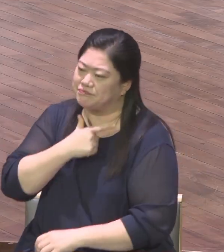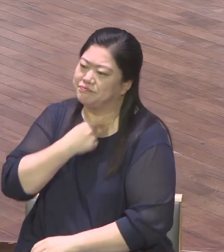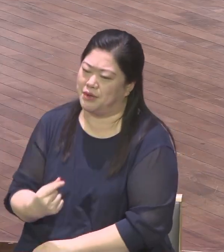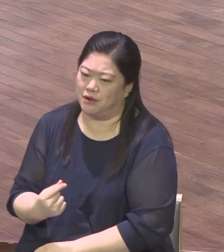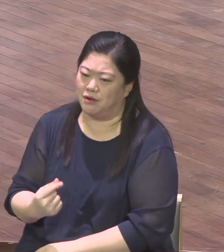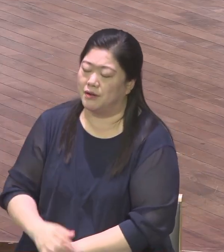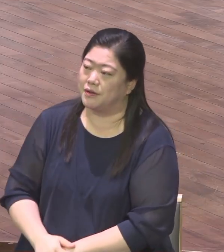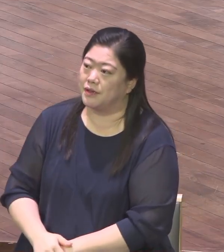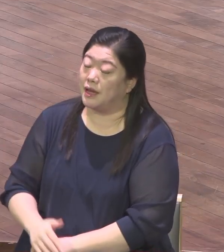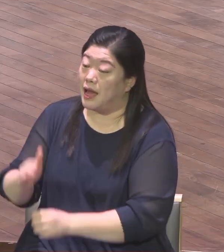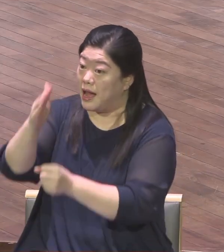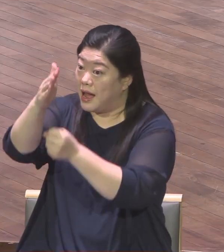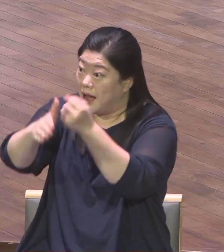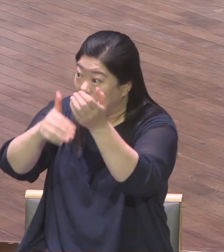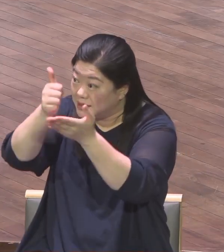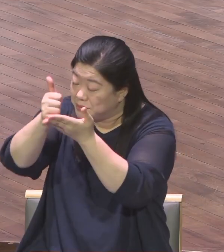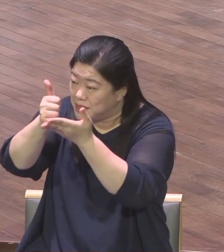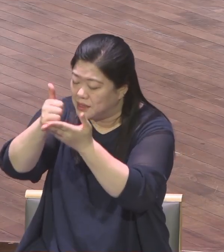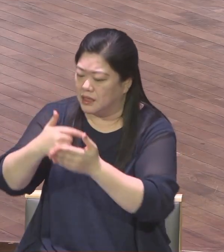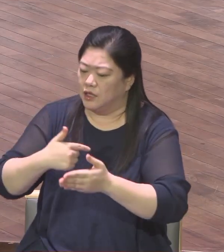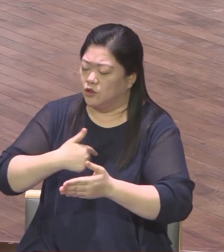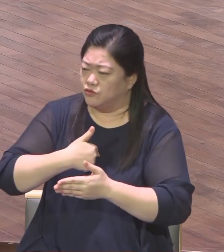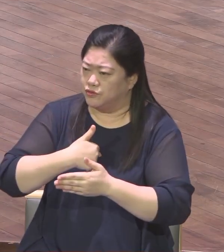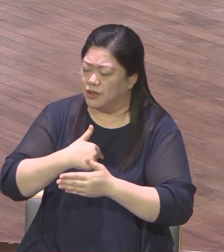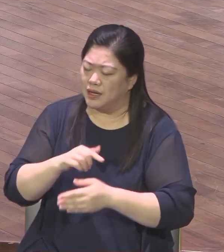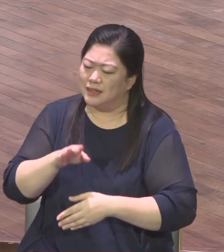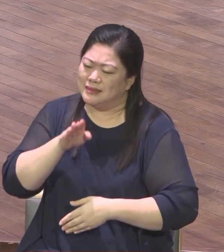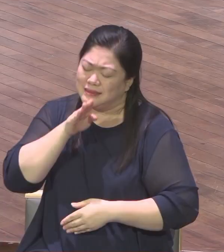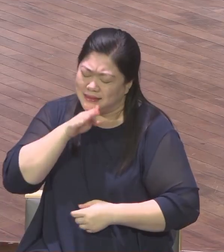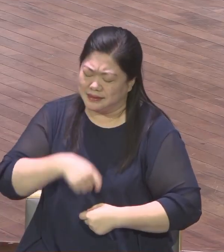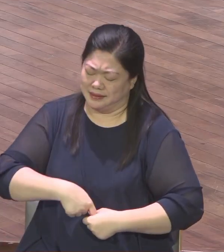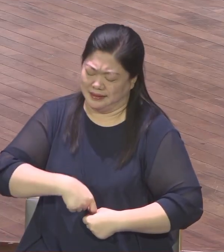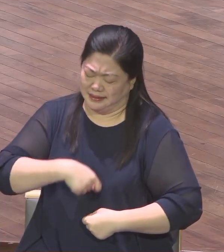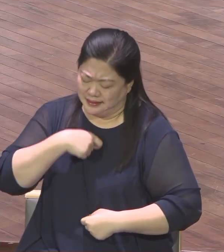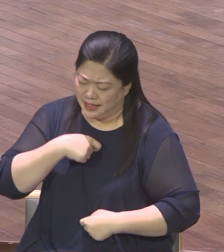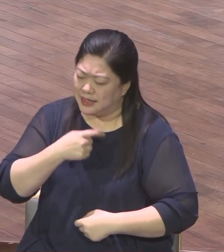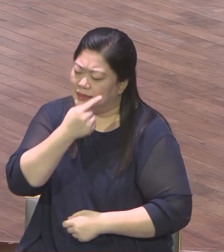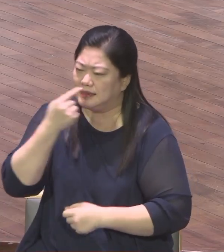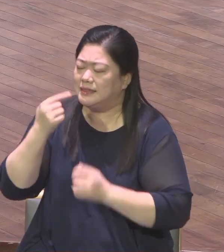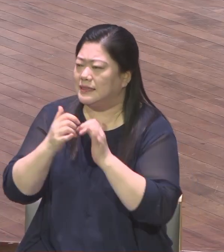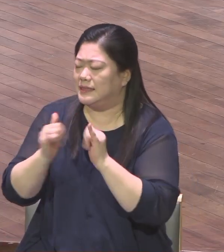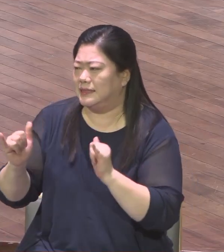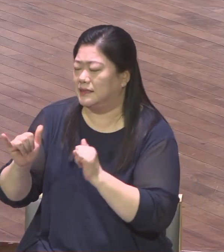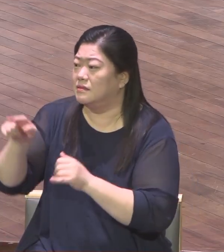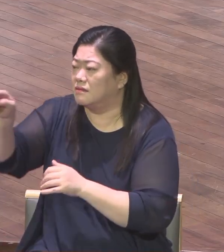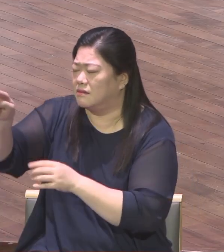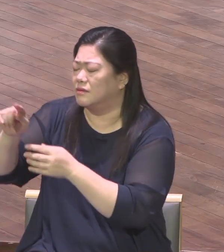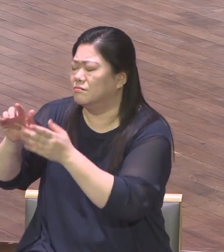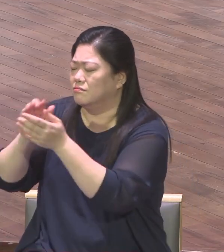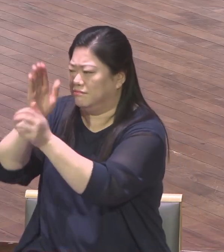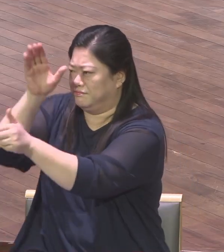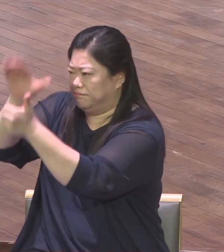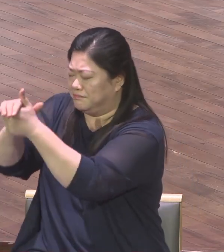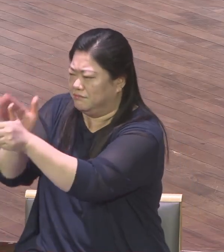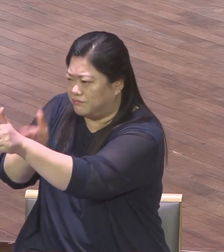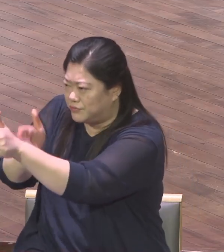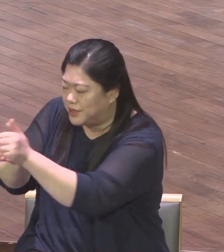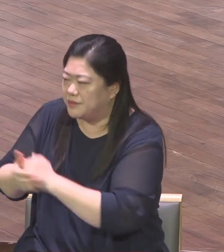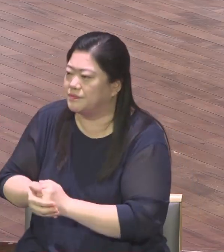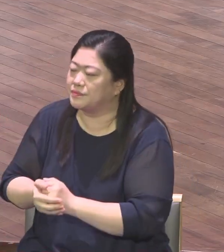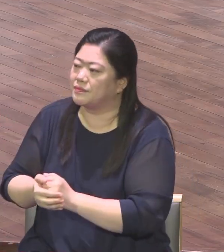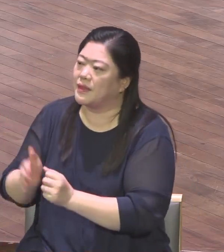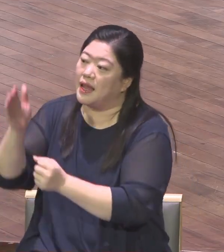행하리이다. 여호와께서는 우리 가운데 진실하고 성실한 증인이 되시옵소서. 우리가 당신을